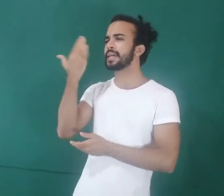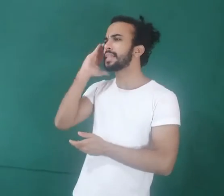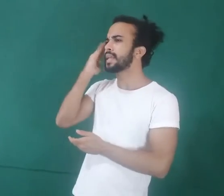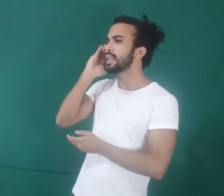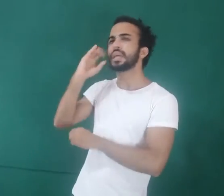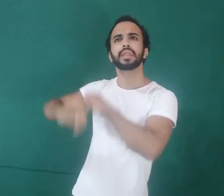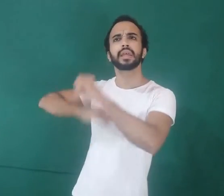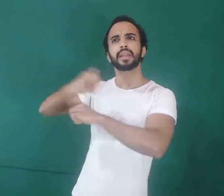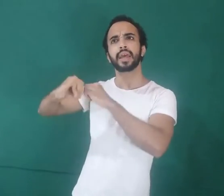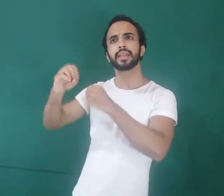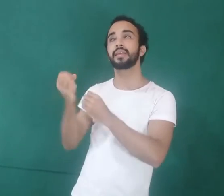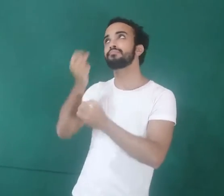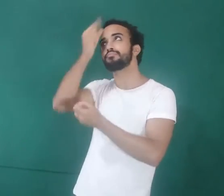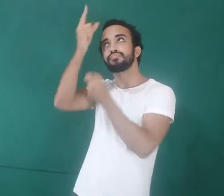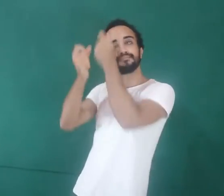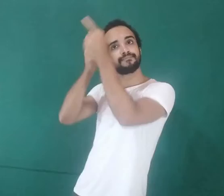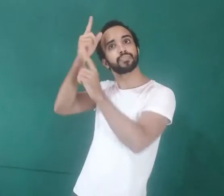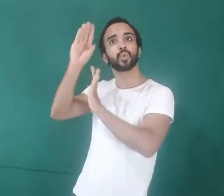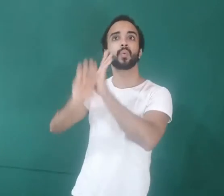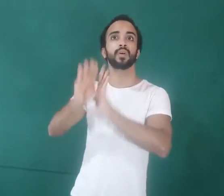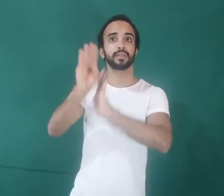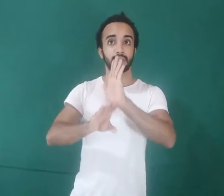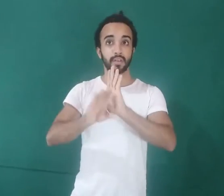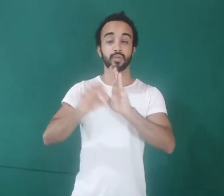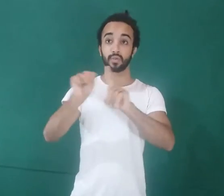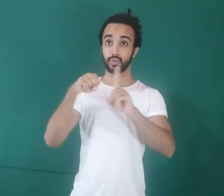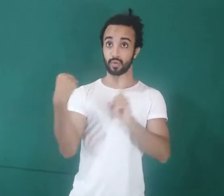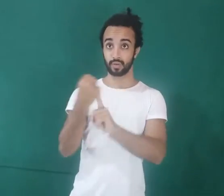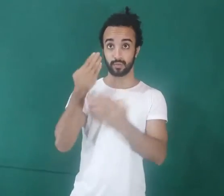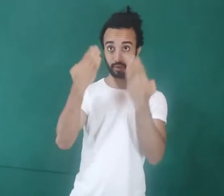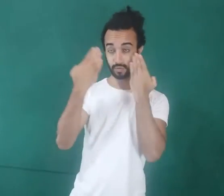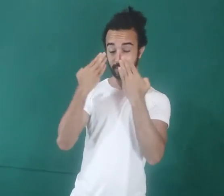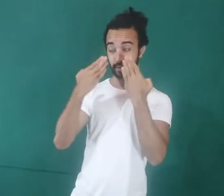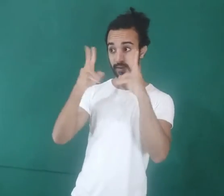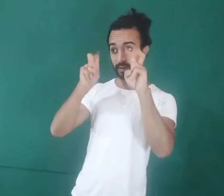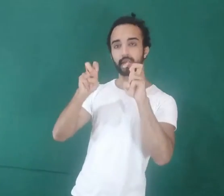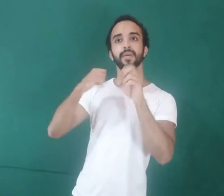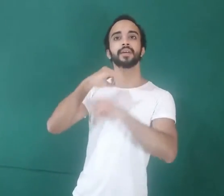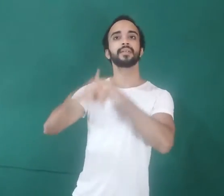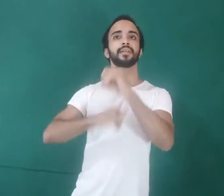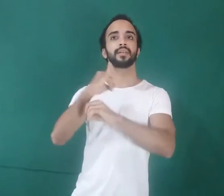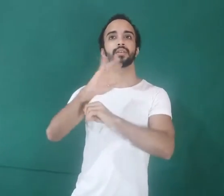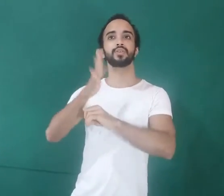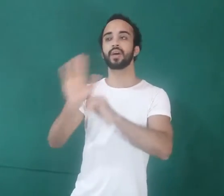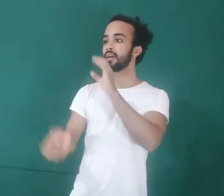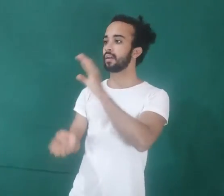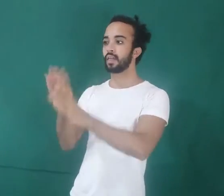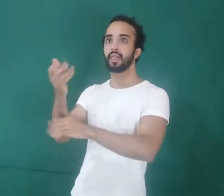conceitos sociológicos, psicológicos, para discutir a internet, ela já se reinventou. Tem duas coisas que você falou que são muito interessantes,